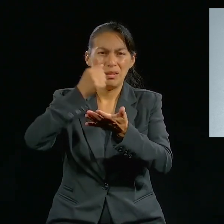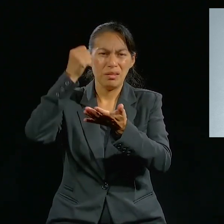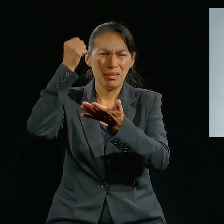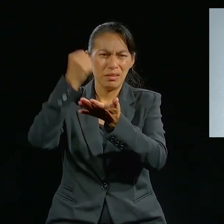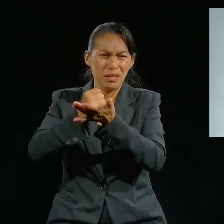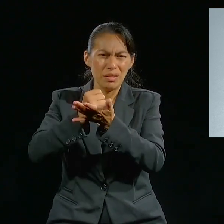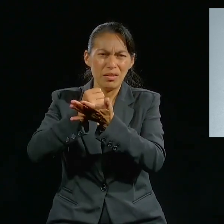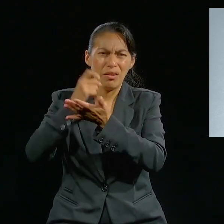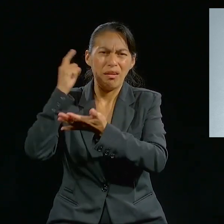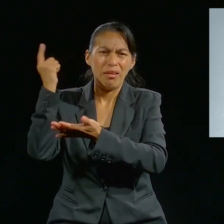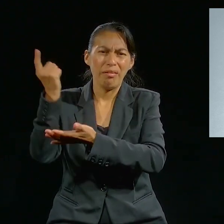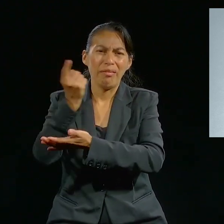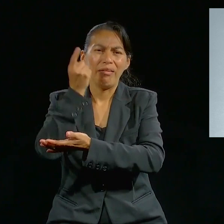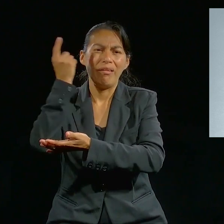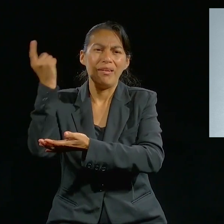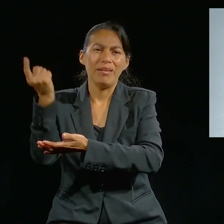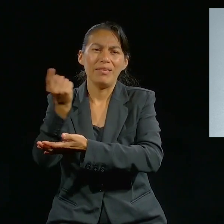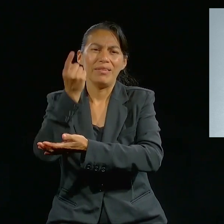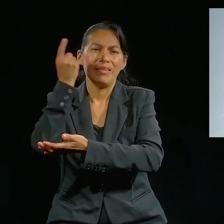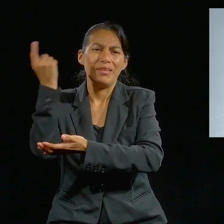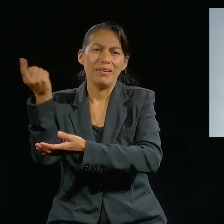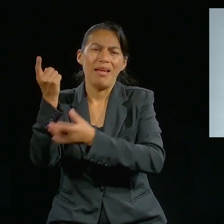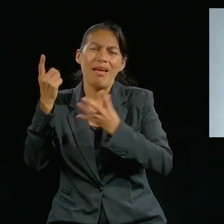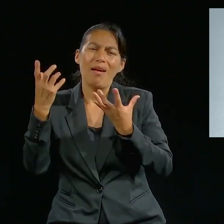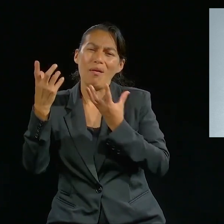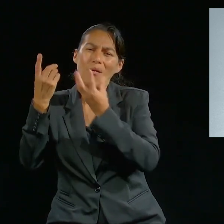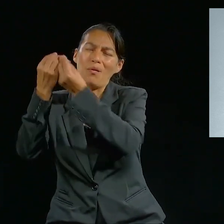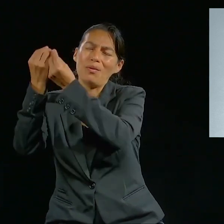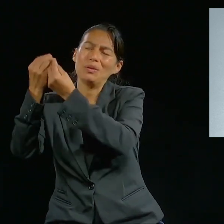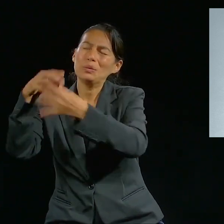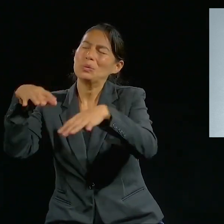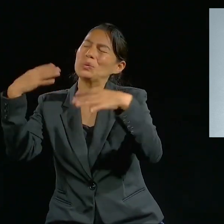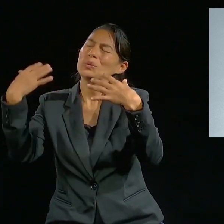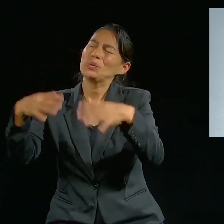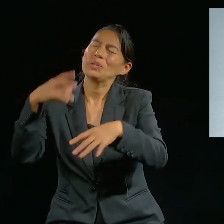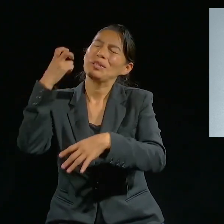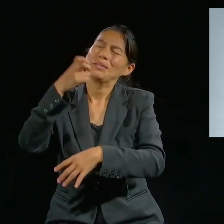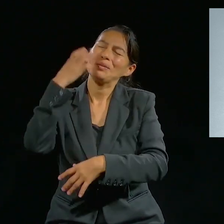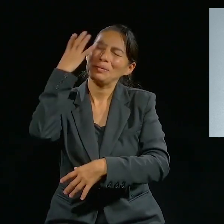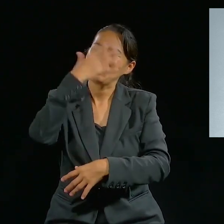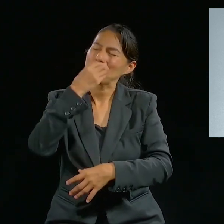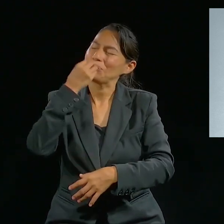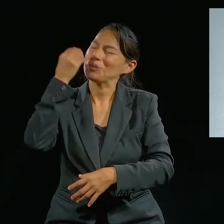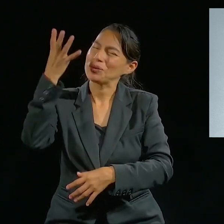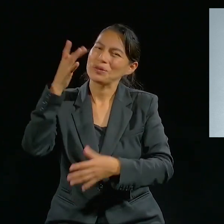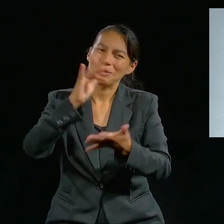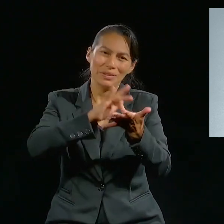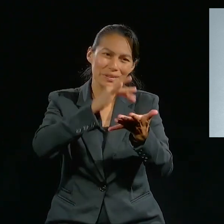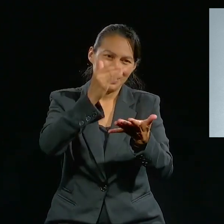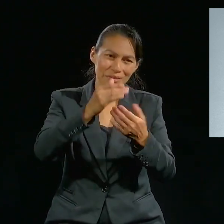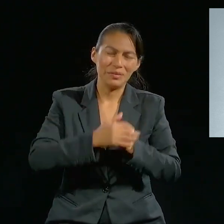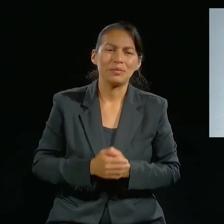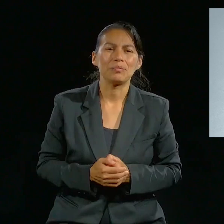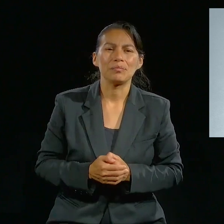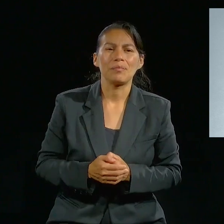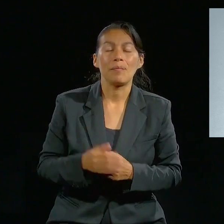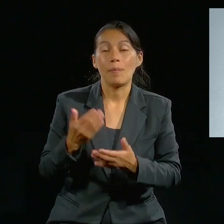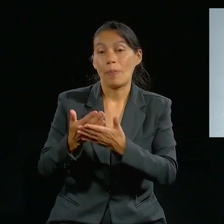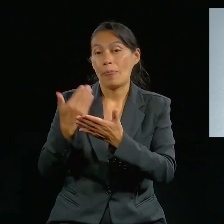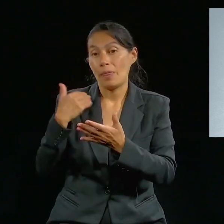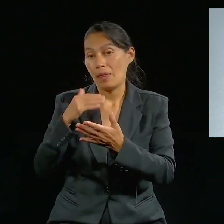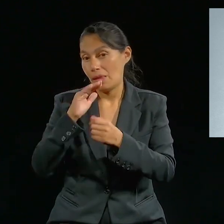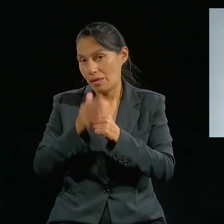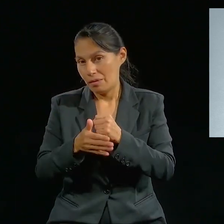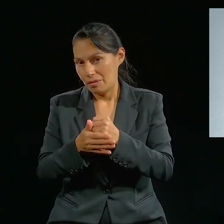eternidad con él eso es maravilloso gracias antes de despedirnos queremos escuchar de tus